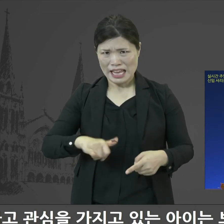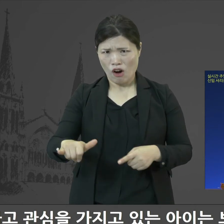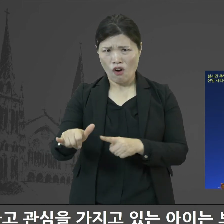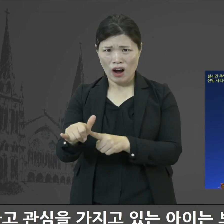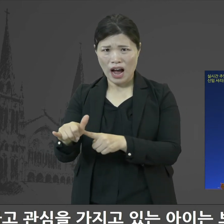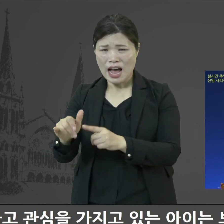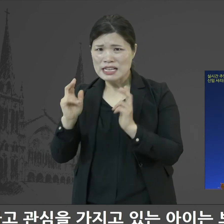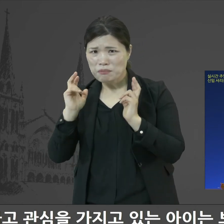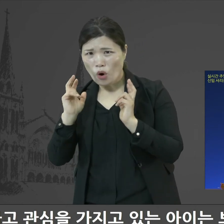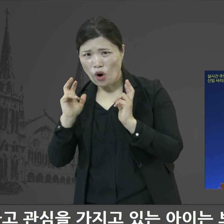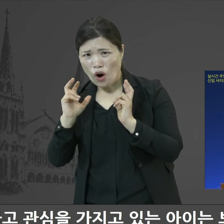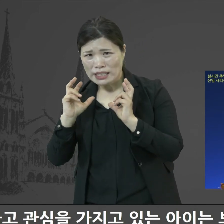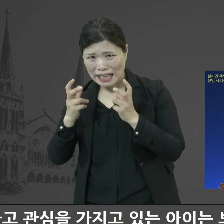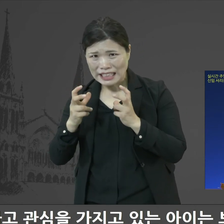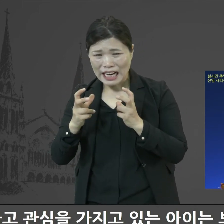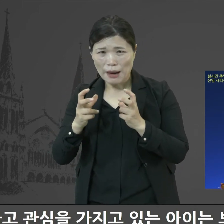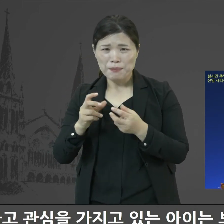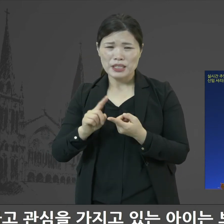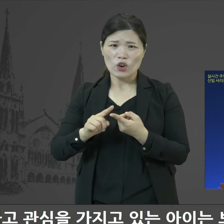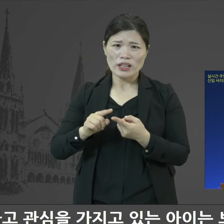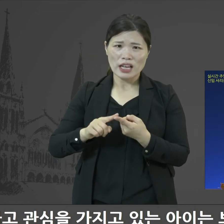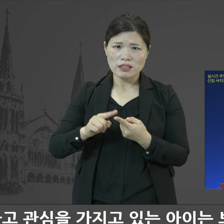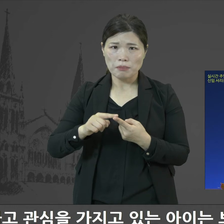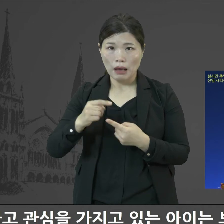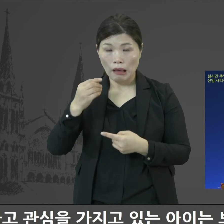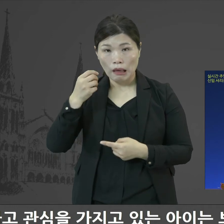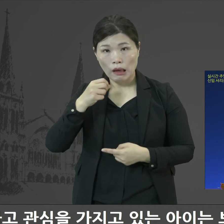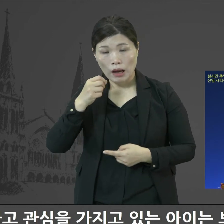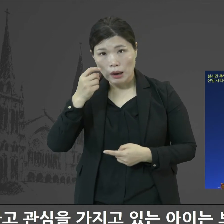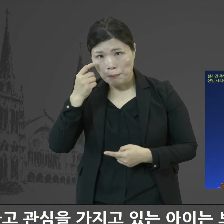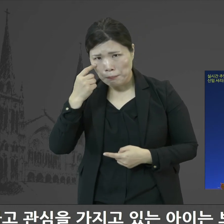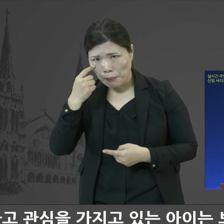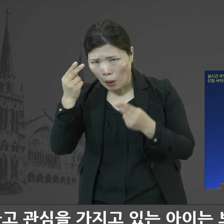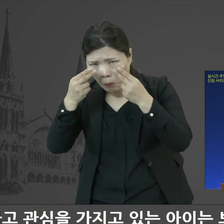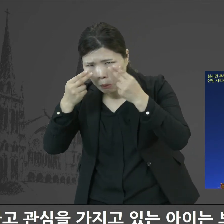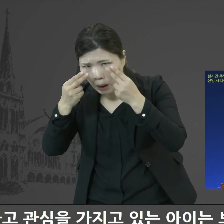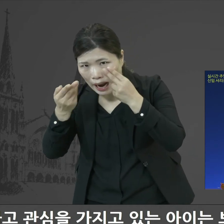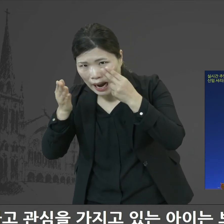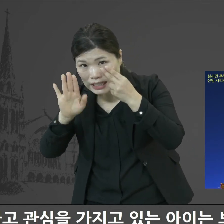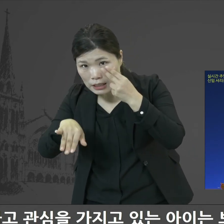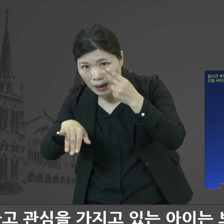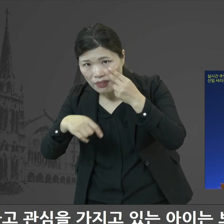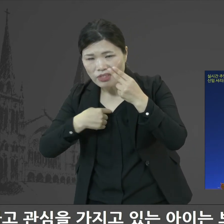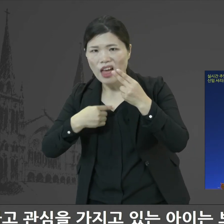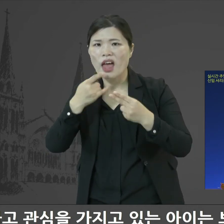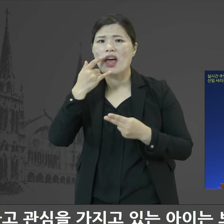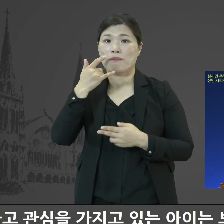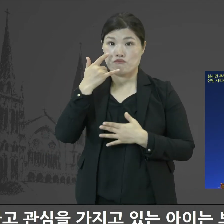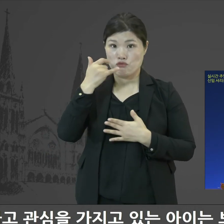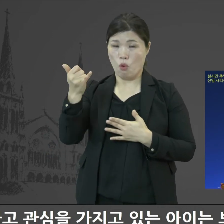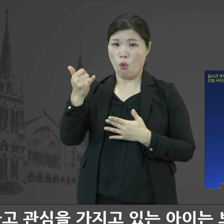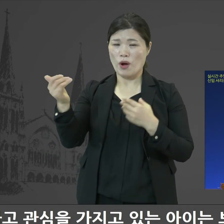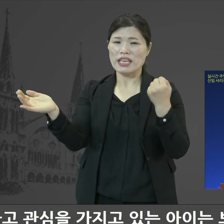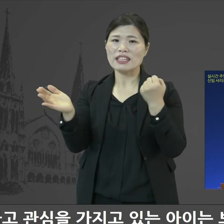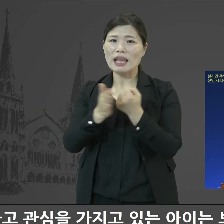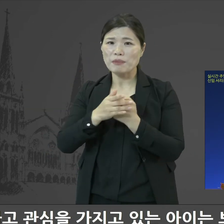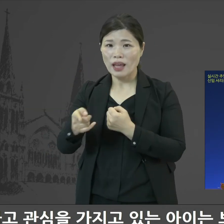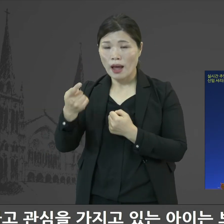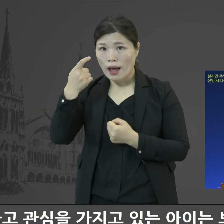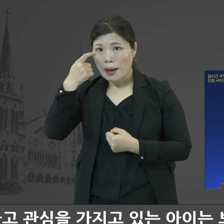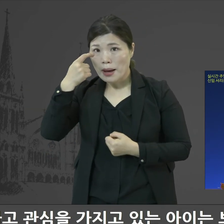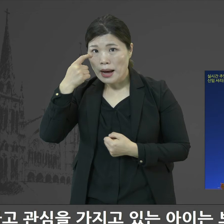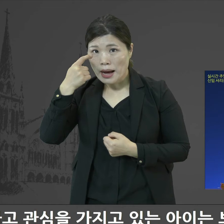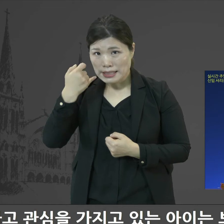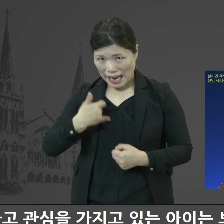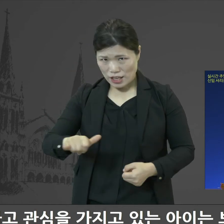있어도 부모는 그 아이를 잃어버리지 않습니다. 그를 항상 주목하고 있습니다. 그 이유가 무엇입니까? 그를 사랑하고 그를